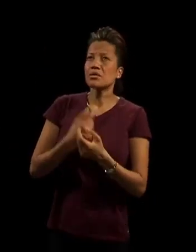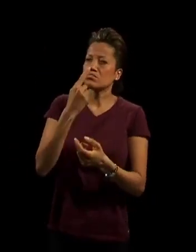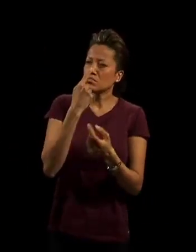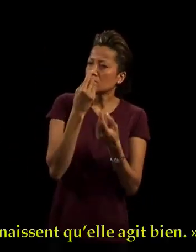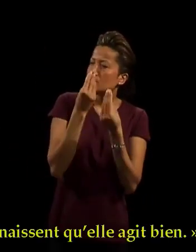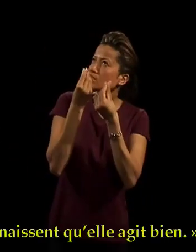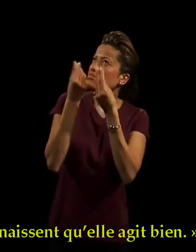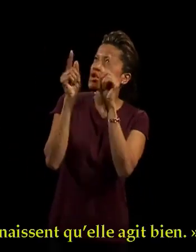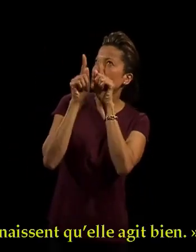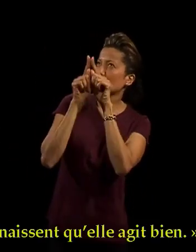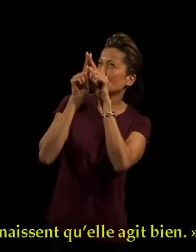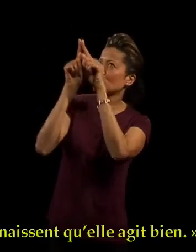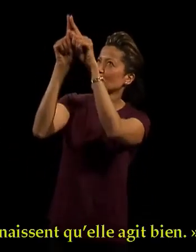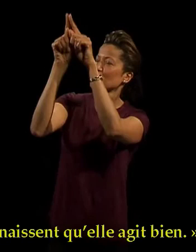reconnaissent qu'elle agit bien.